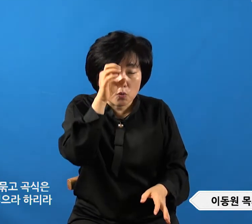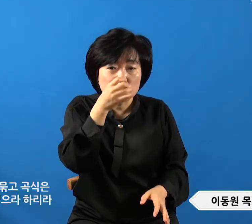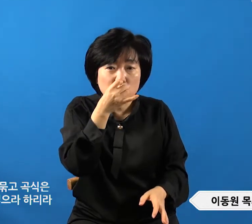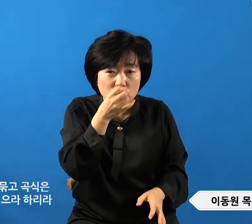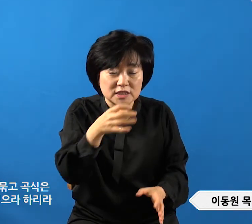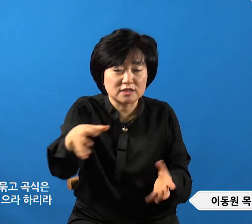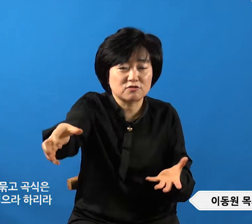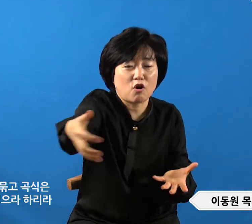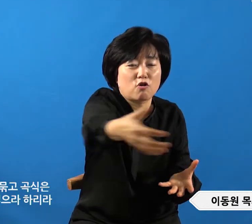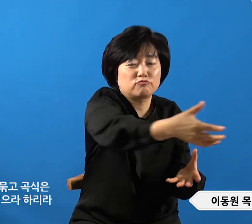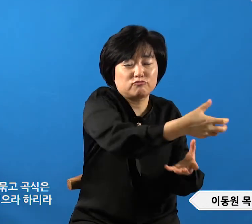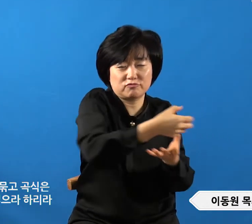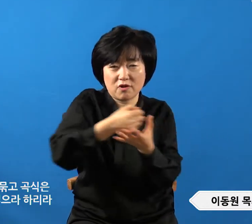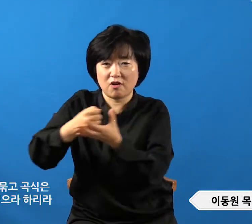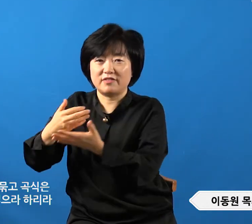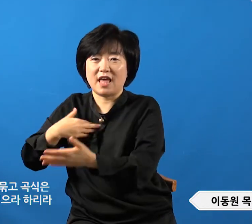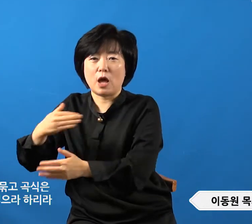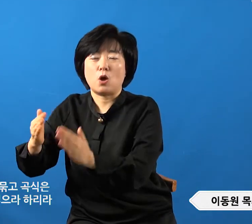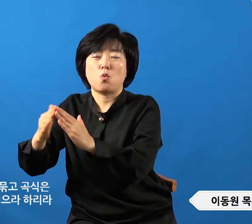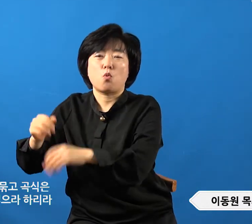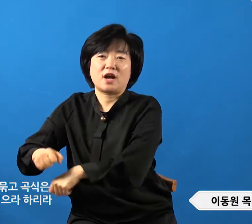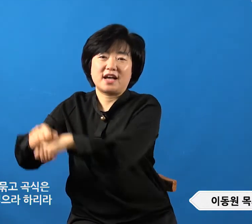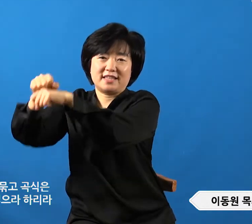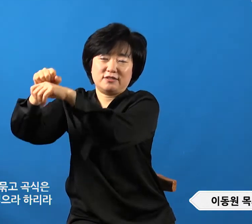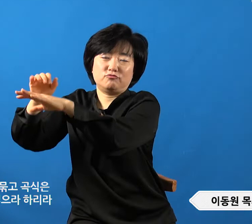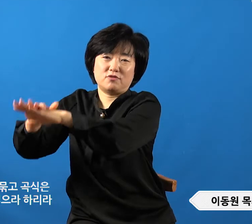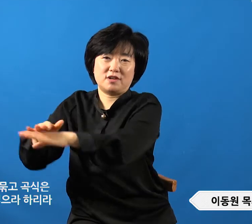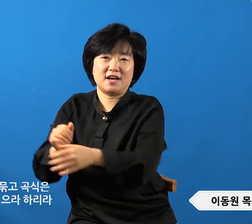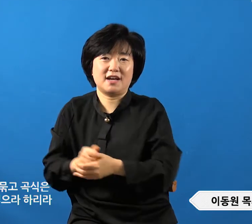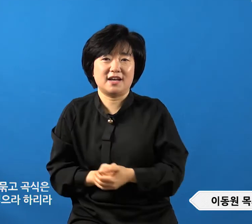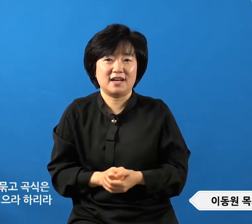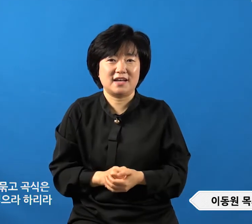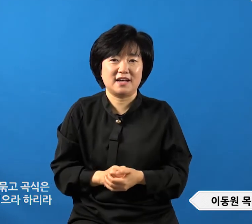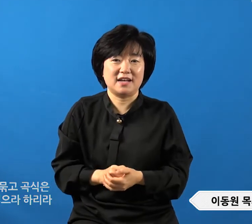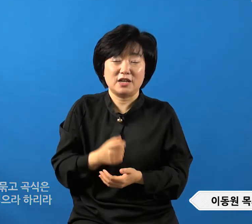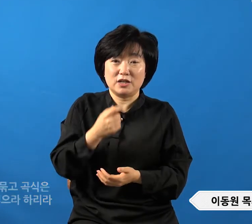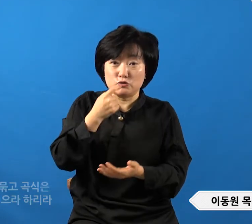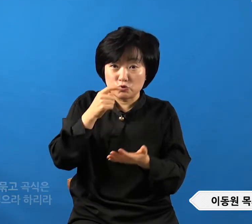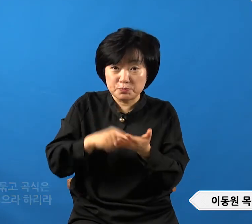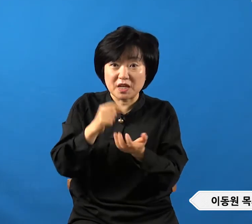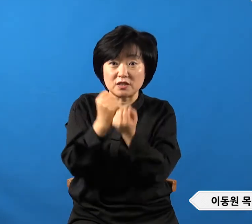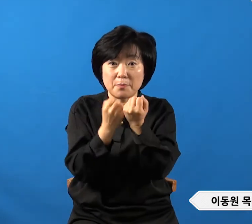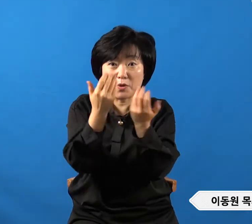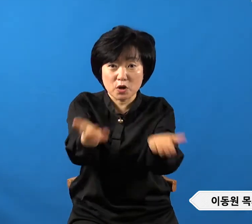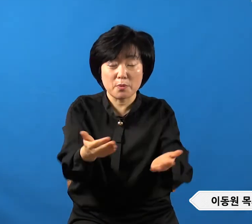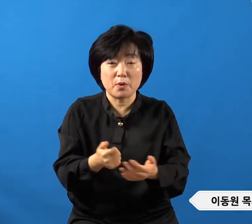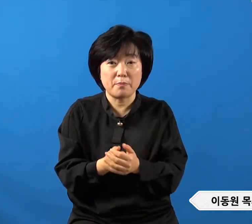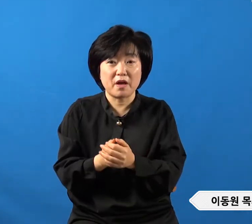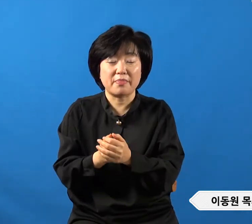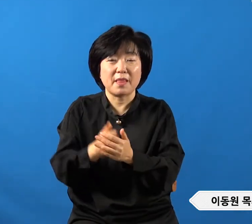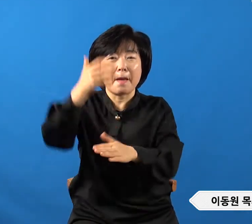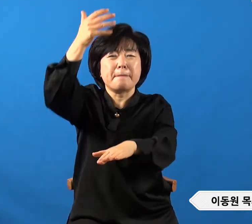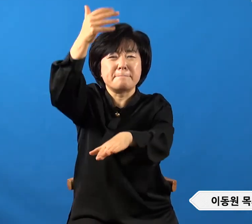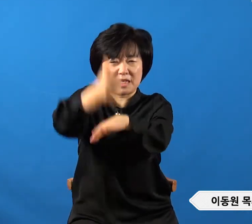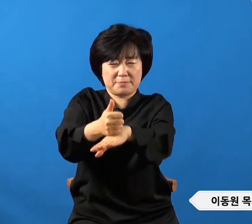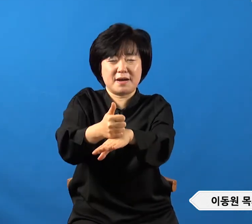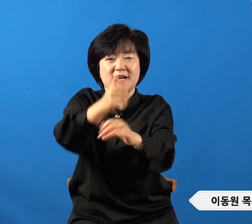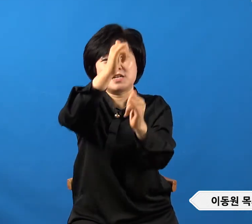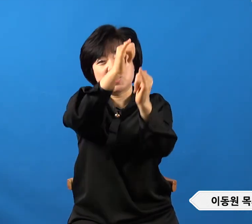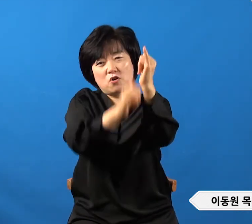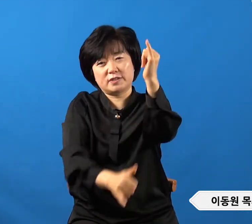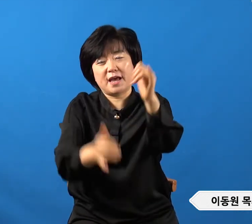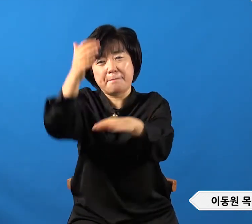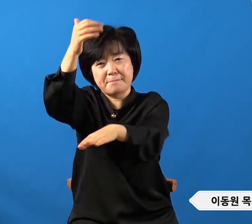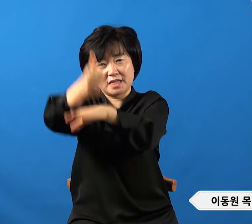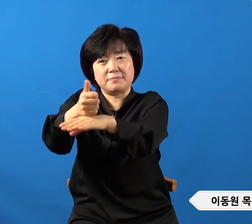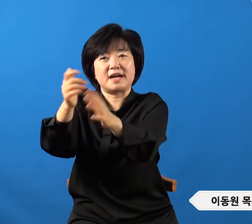도대체 무슨 말이죠? 자, 아주 쉽게 말하면 주님이 마지막에, 역사의 마지막에